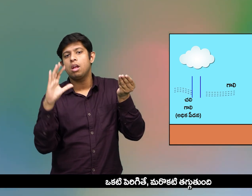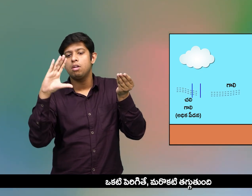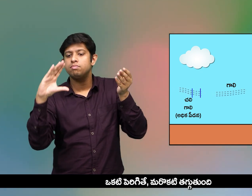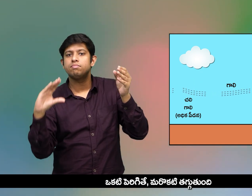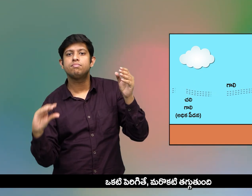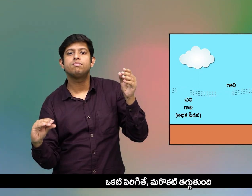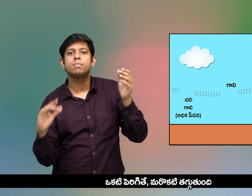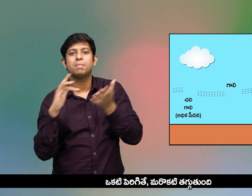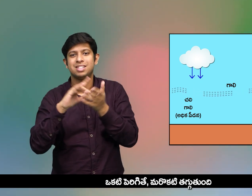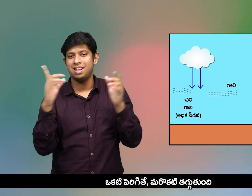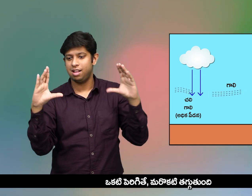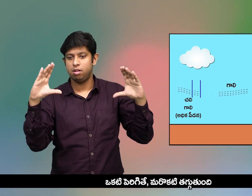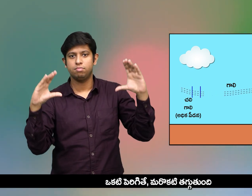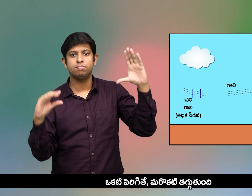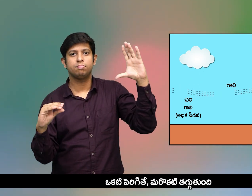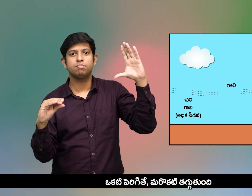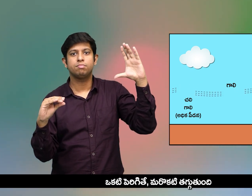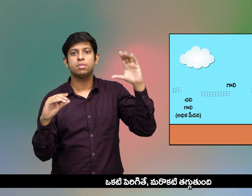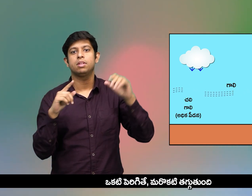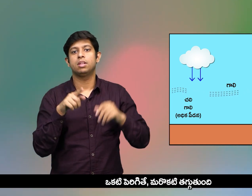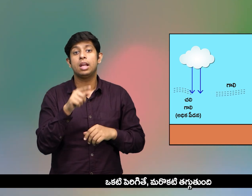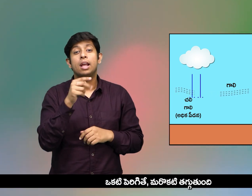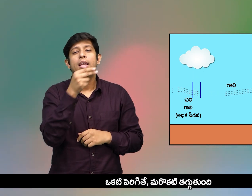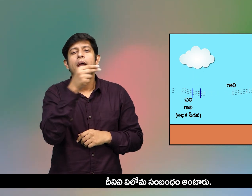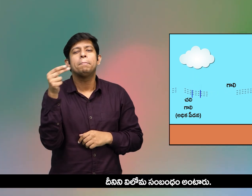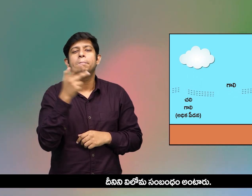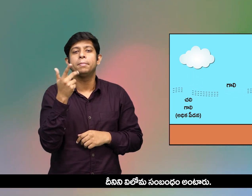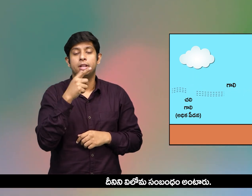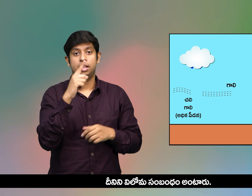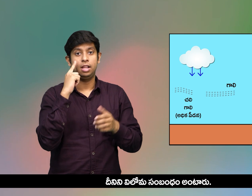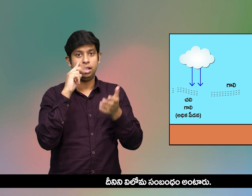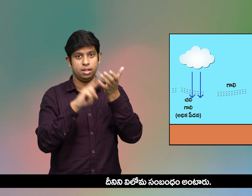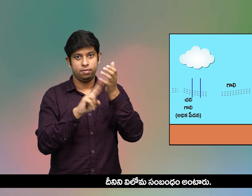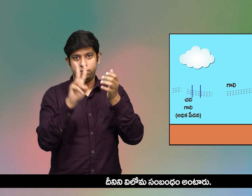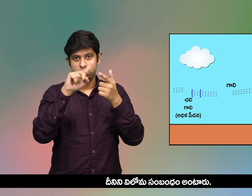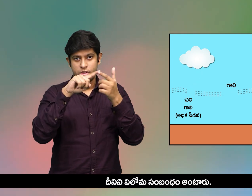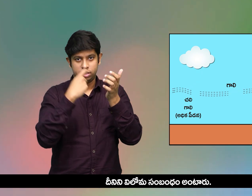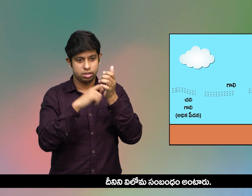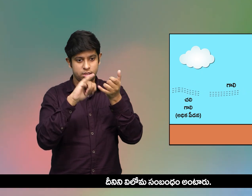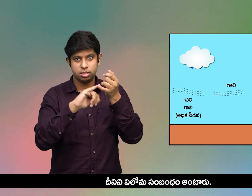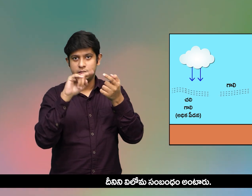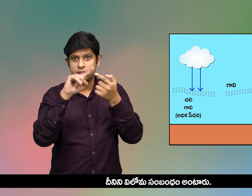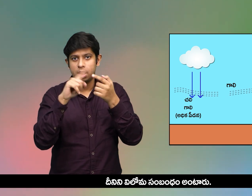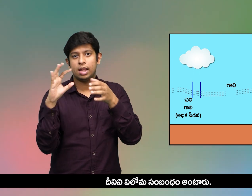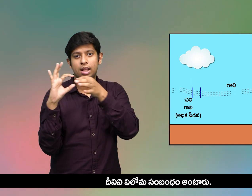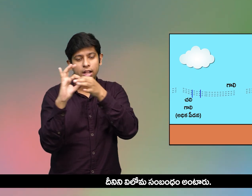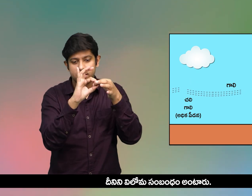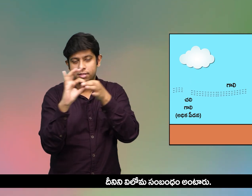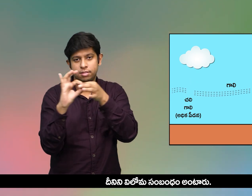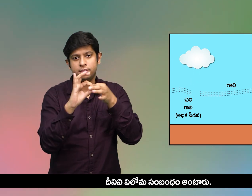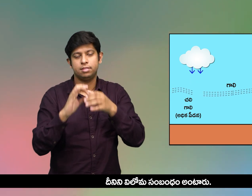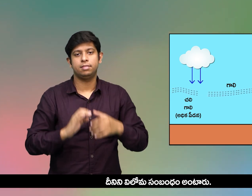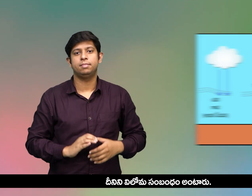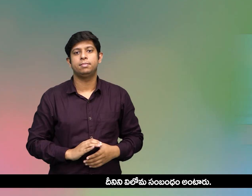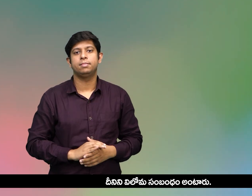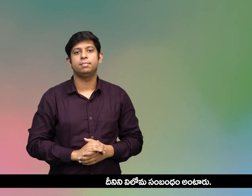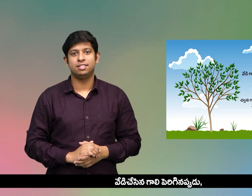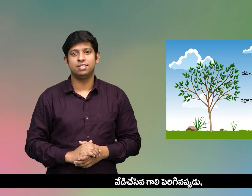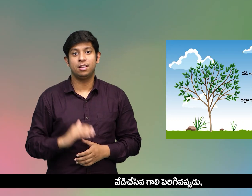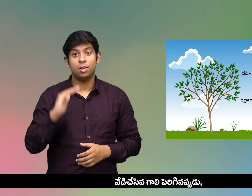పెరిగితే మరొకటి తగ్గుతుంది. దీనిని విలోమ సంబంధం అంటారు. వేడి